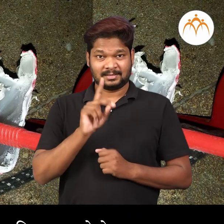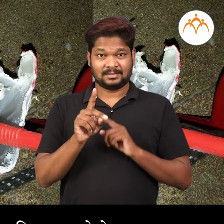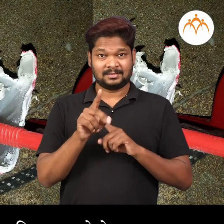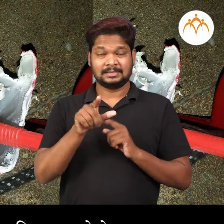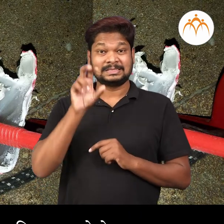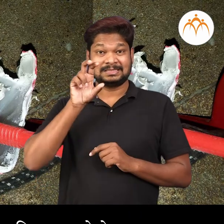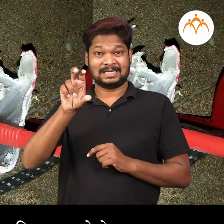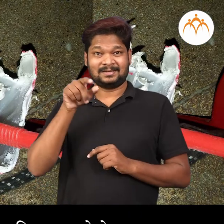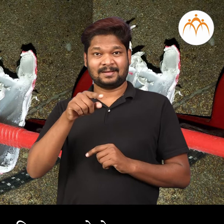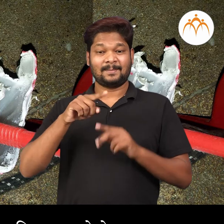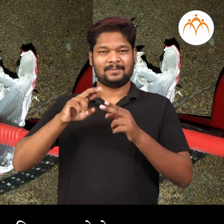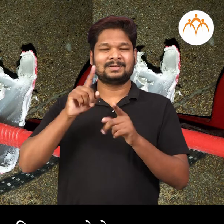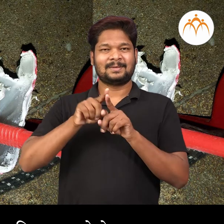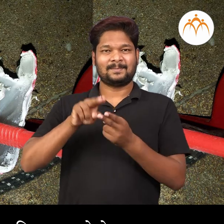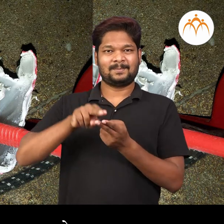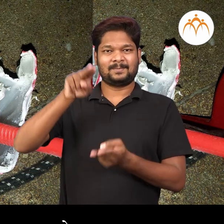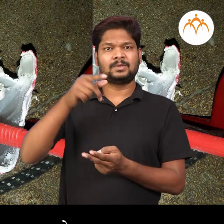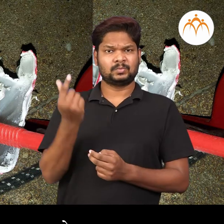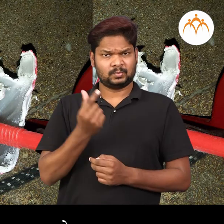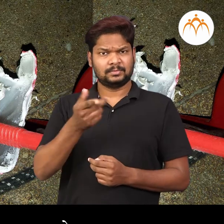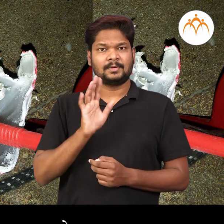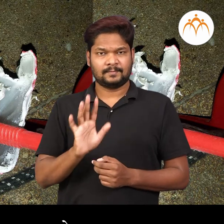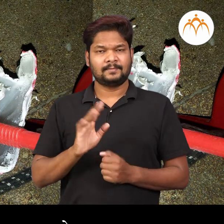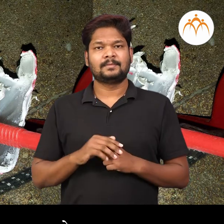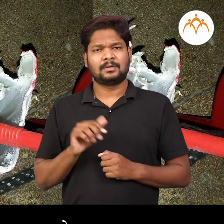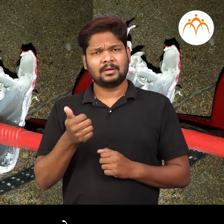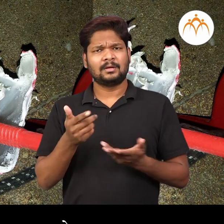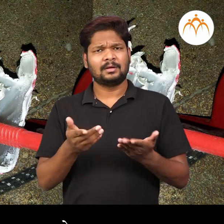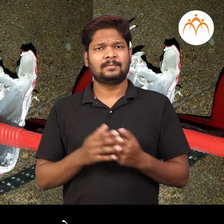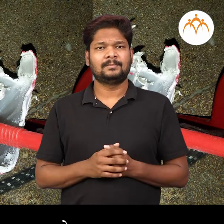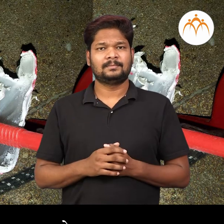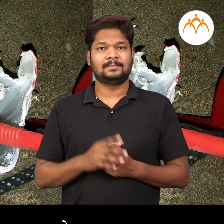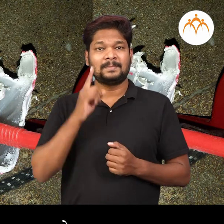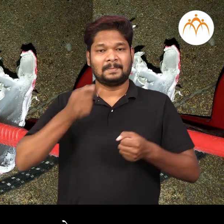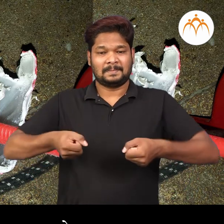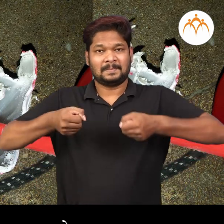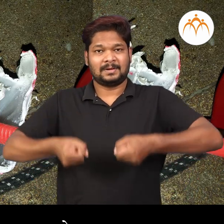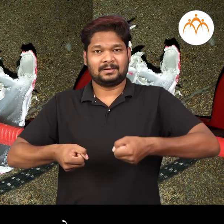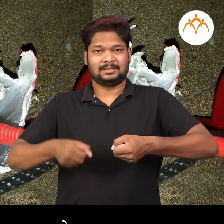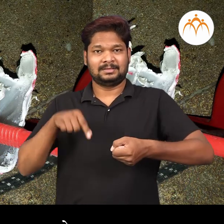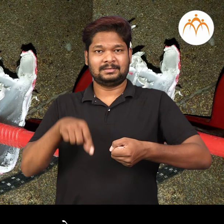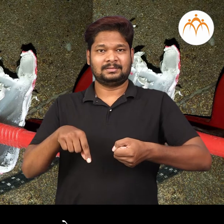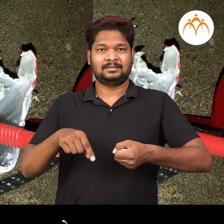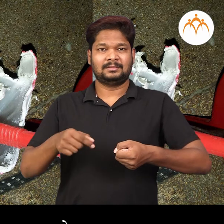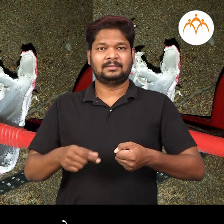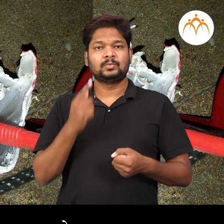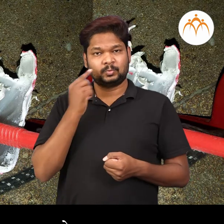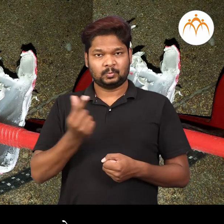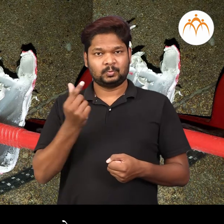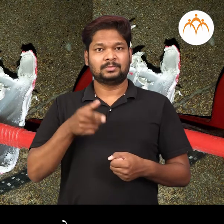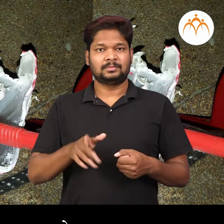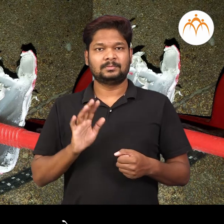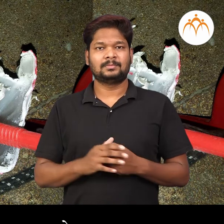प्रभावित करता है या - लें ऊर्जा व पूर्व वे